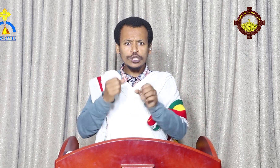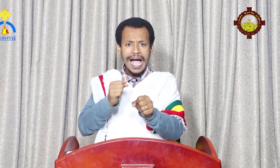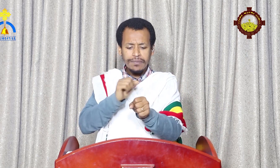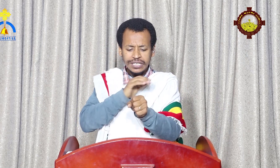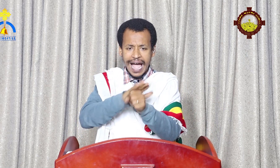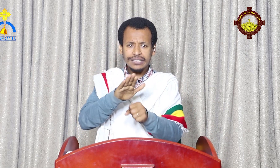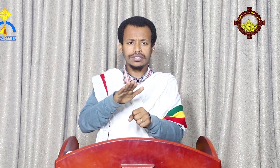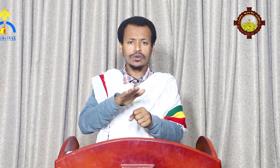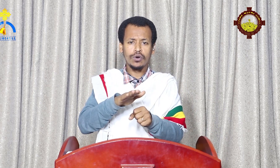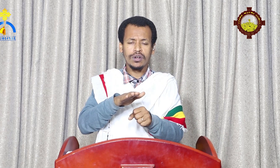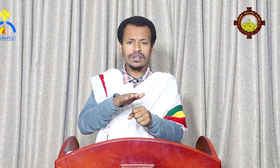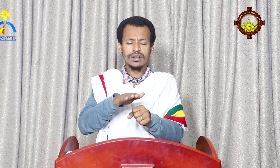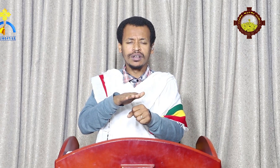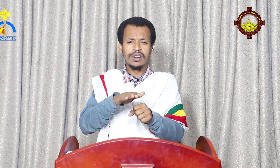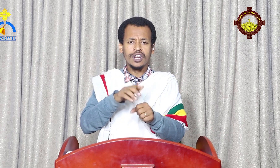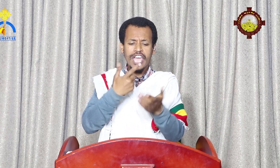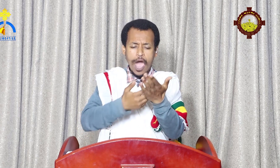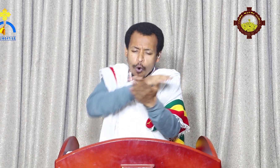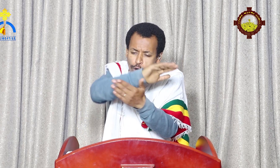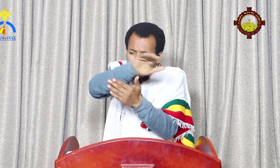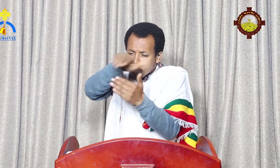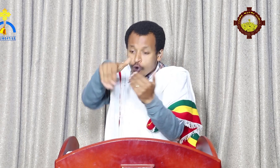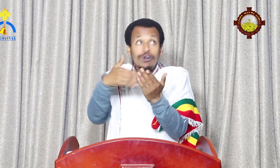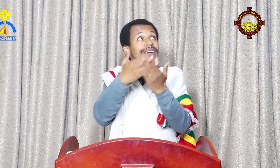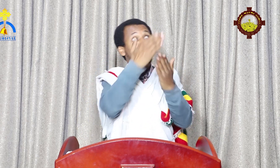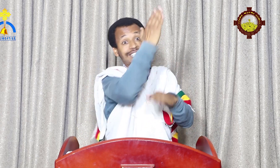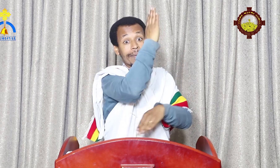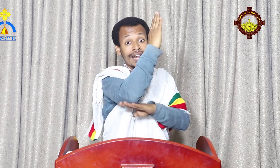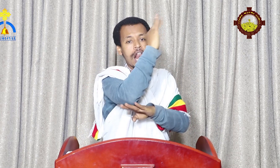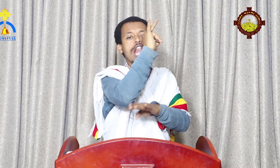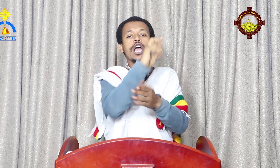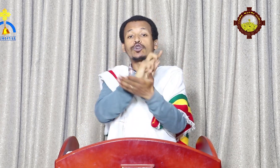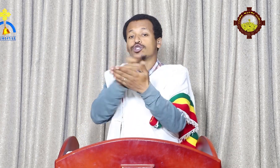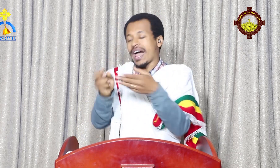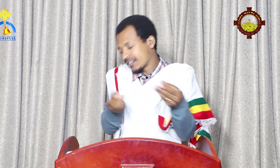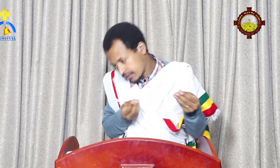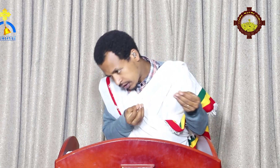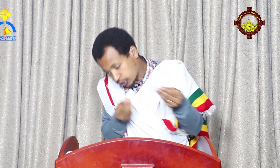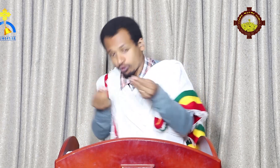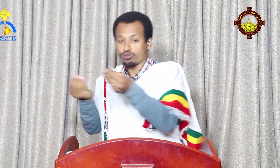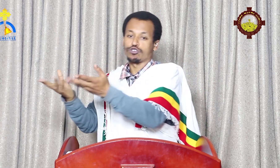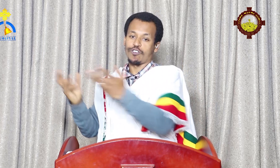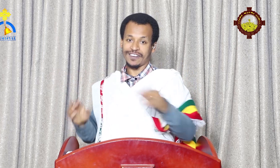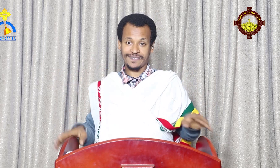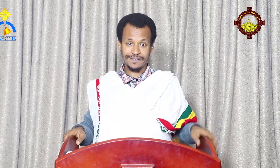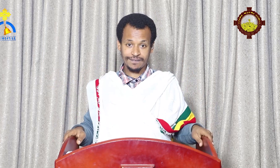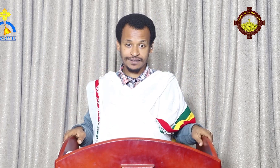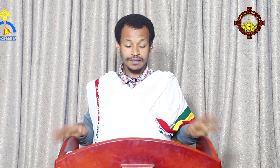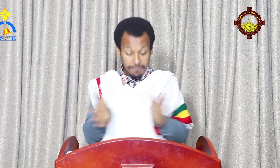ችሎታ፣ ብቃት፣ ይህ ሁሉ እግዚአብሔር ለቅዱሳን ተሰጥቷቸዋል።